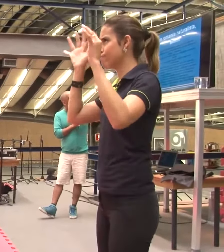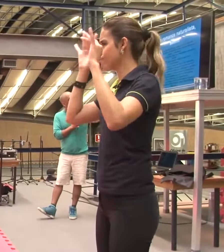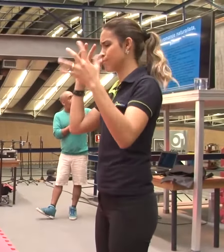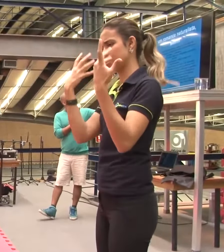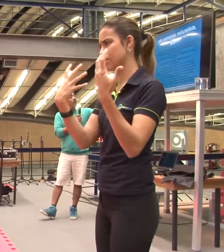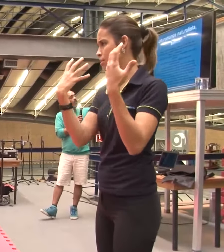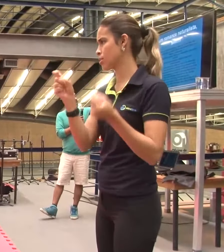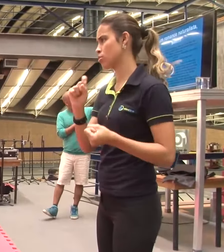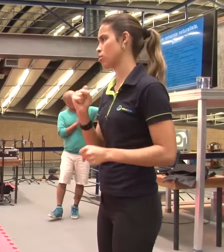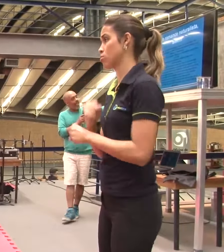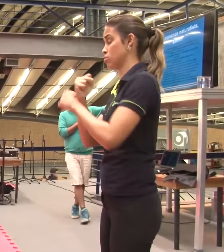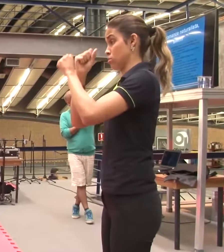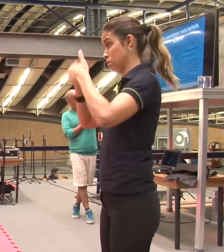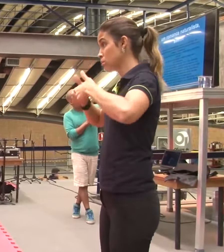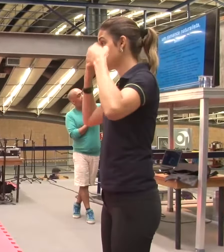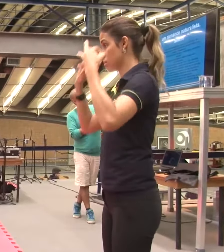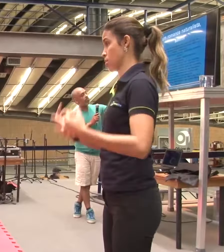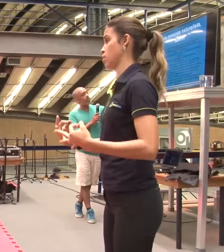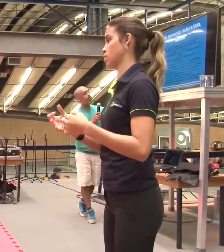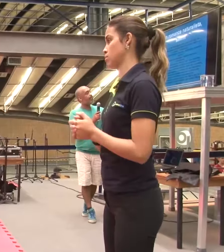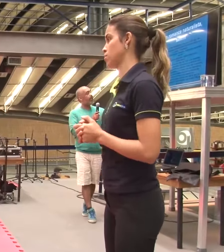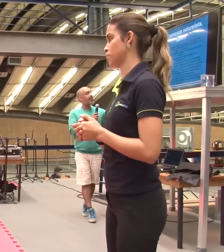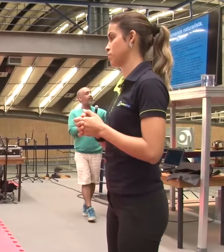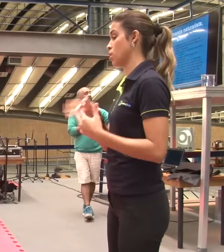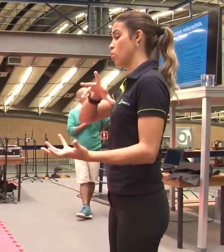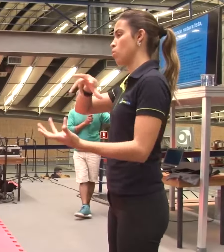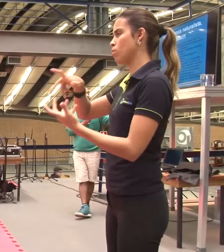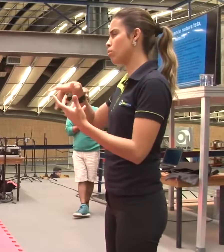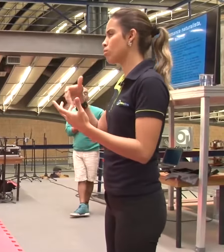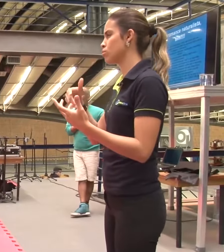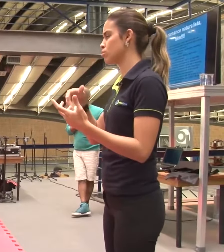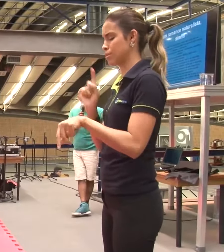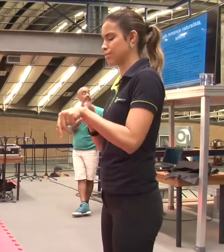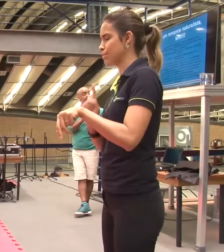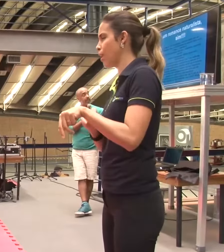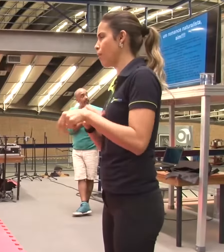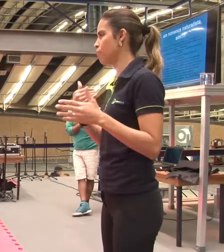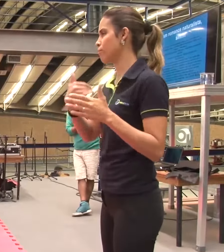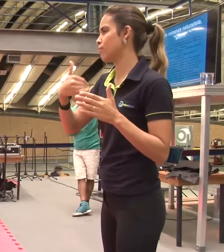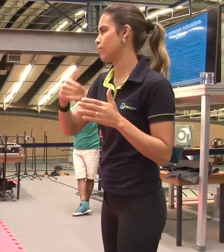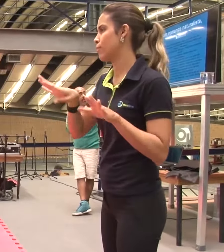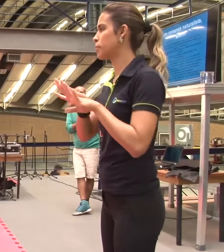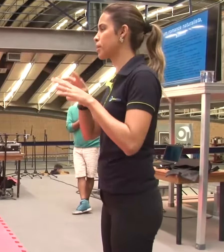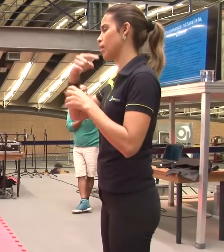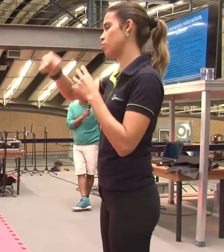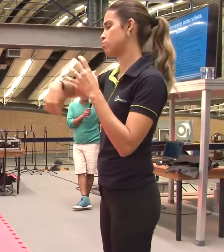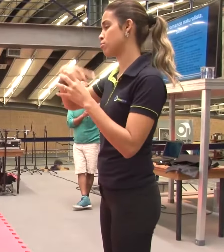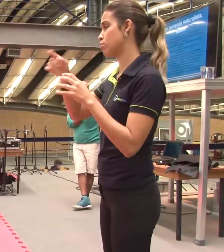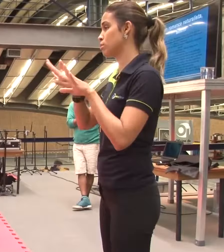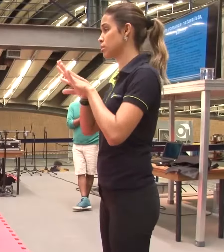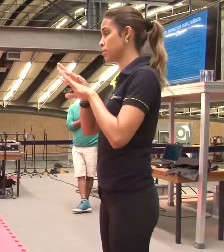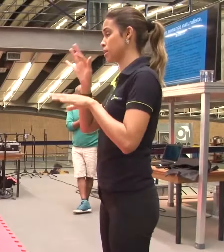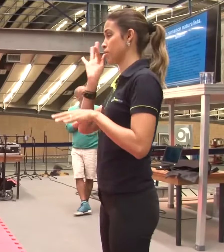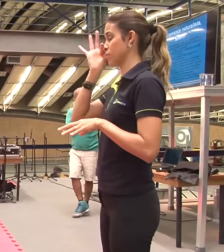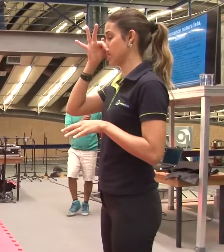Né? O miúdo pequeno, o corriqueiro, tem uma importância dentro do todo. Universalidade e fidelidade ao